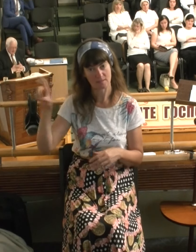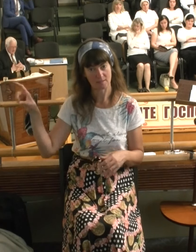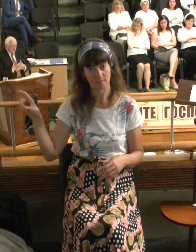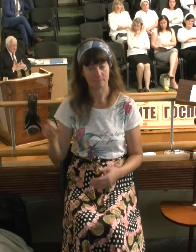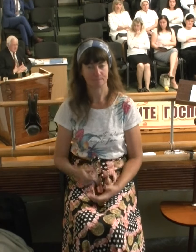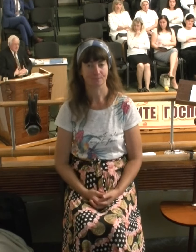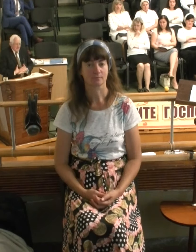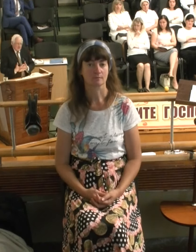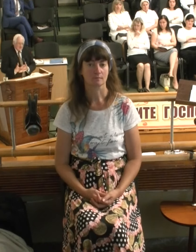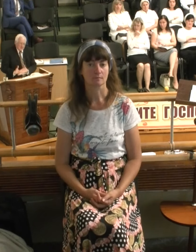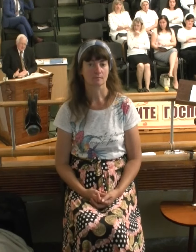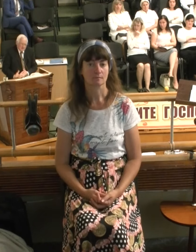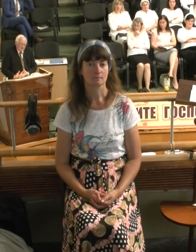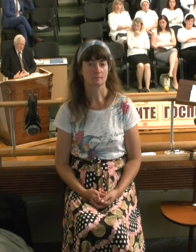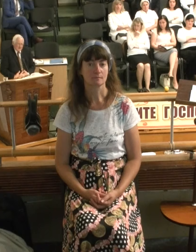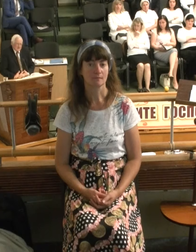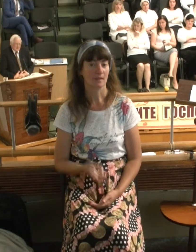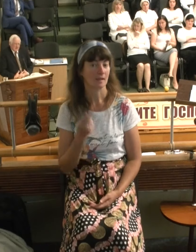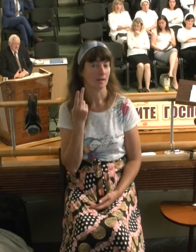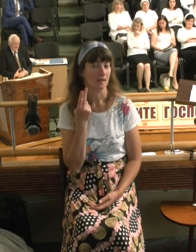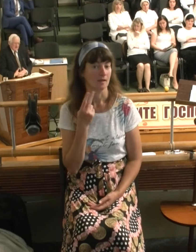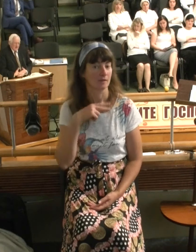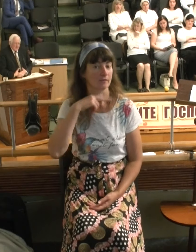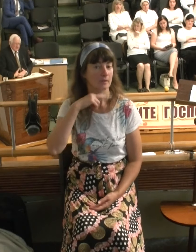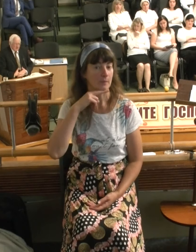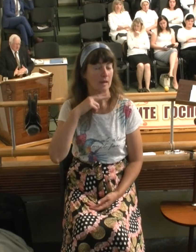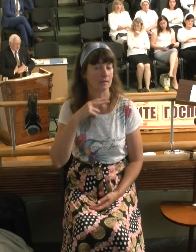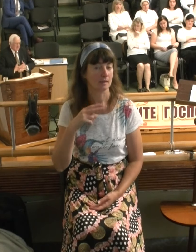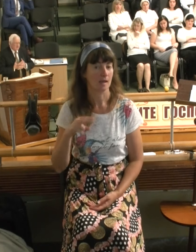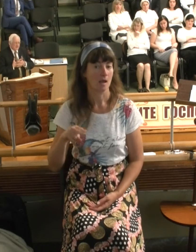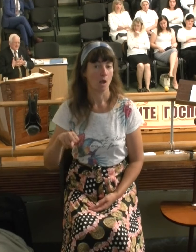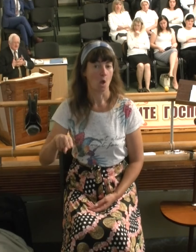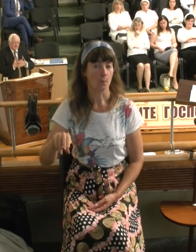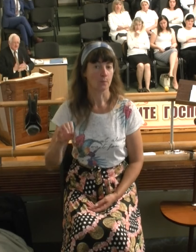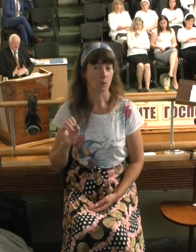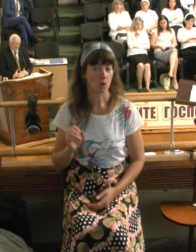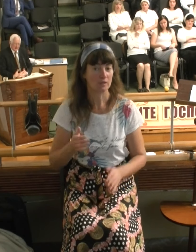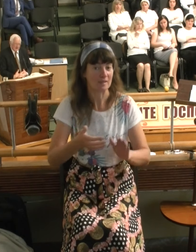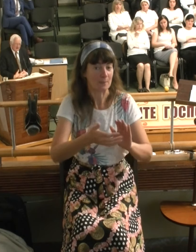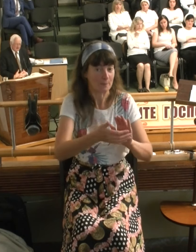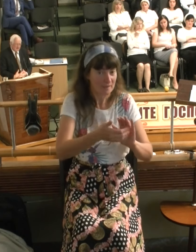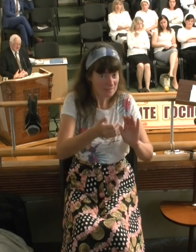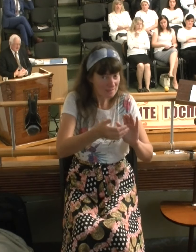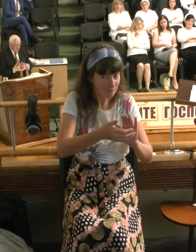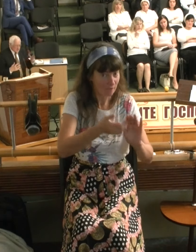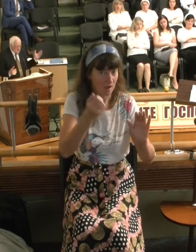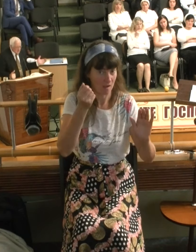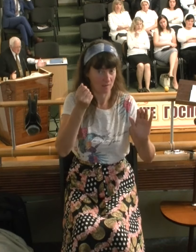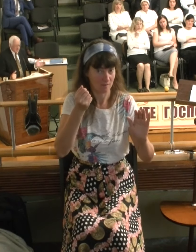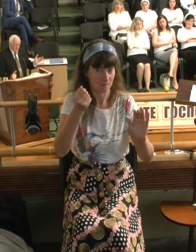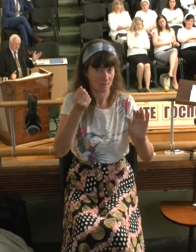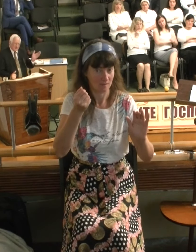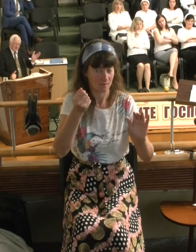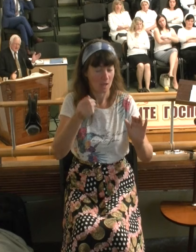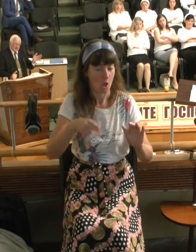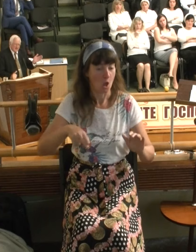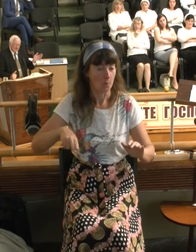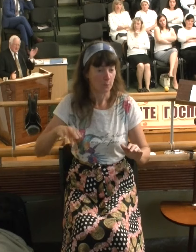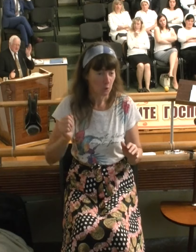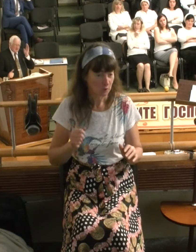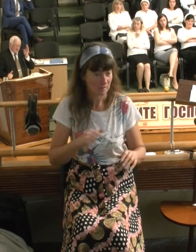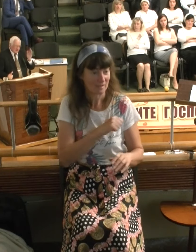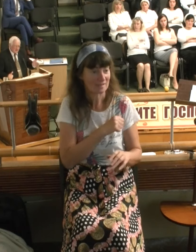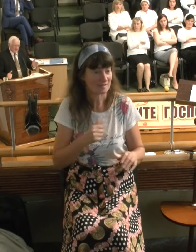сестры, я хочу обратить внимание, что апостол Петр призывал, он прошел этот путь